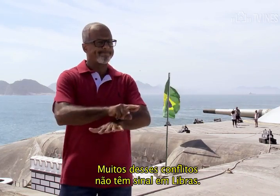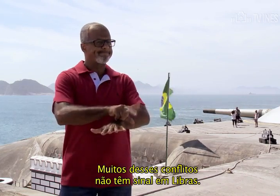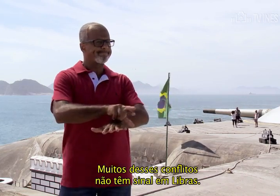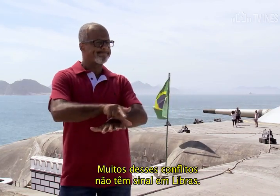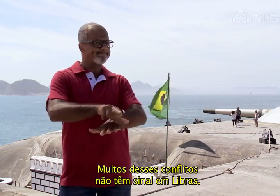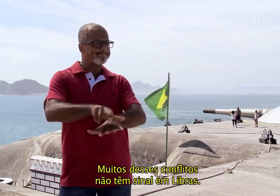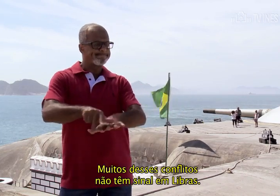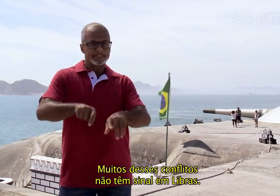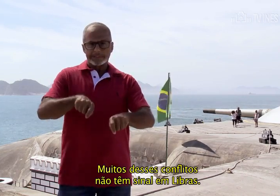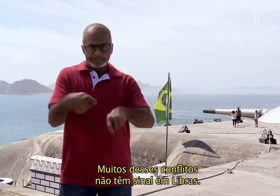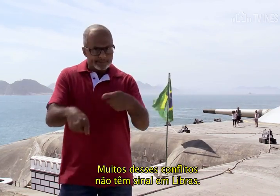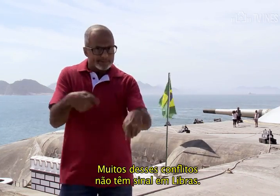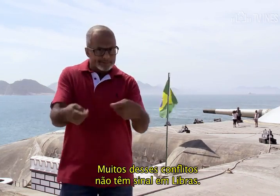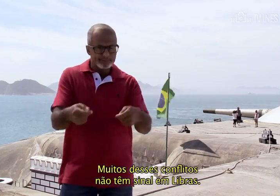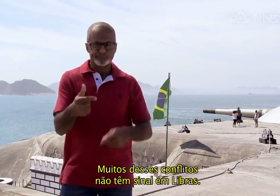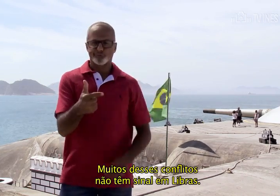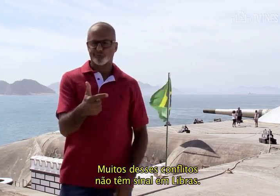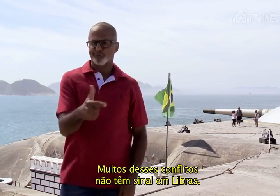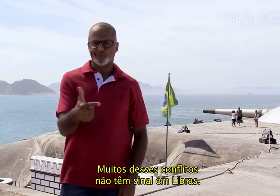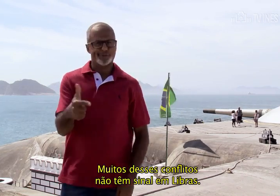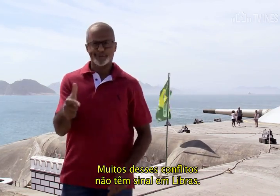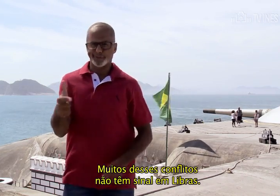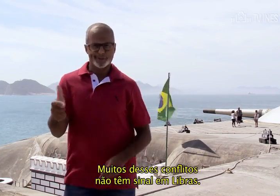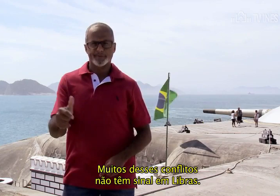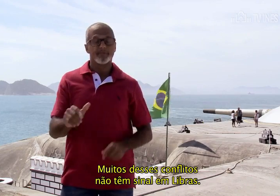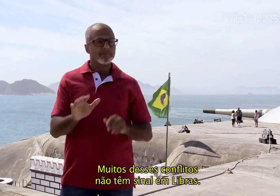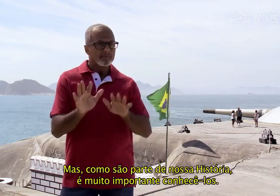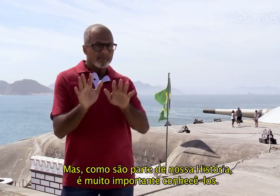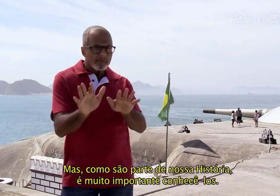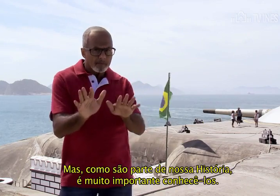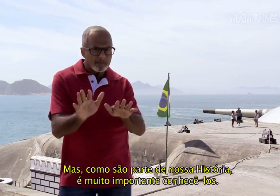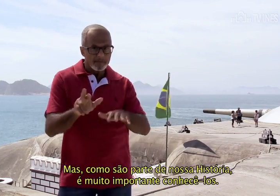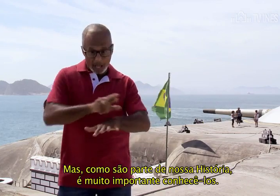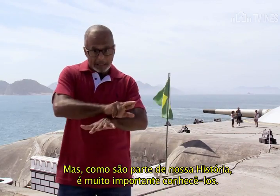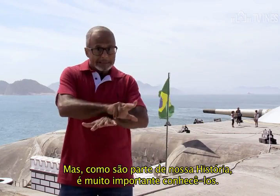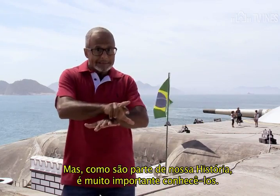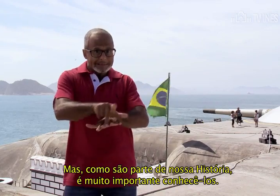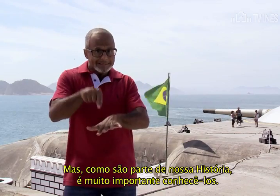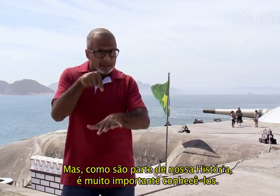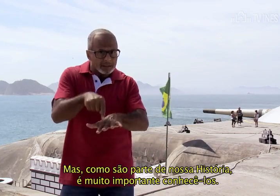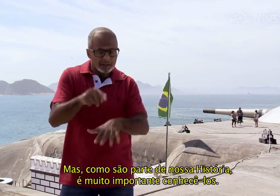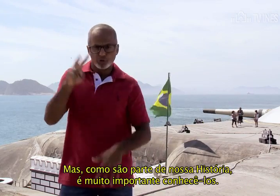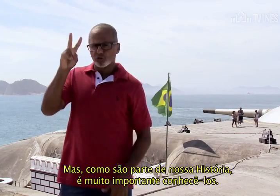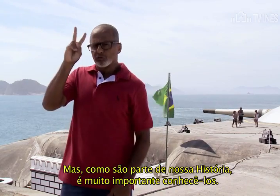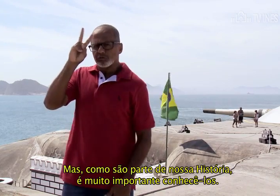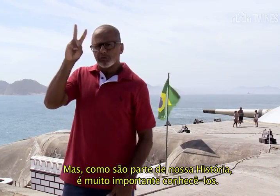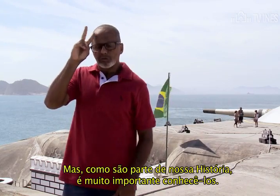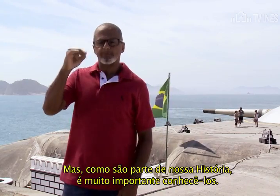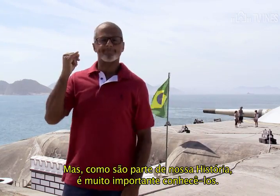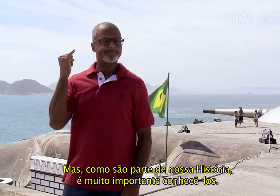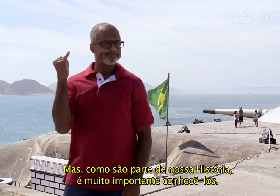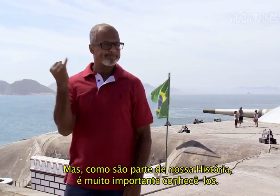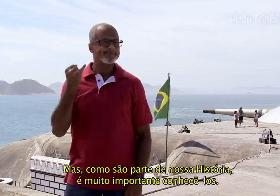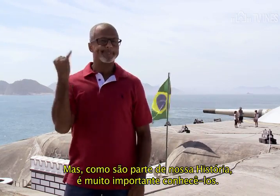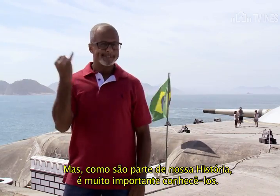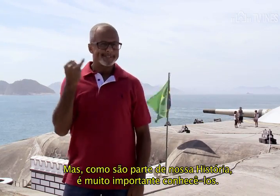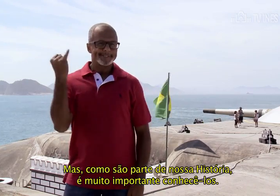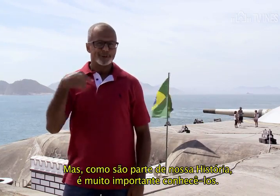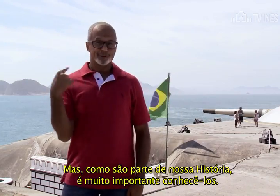Muitos desses conflitos não têm sinal em Libras, mas, como são parte de nossa história,